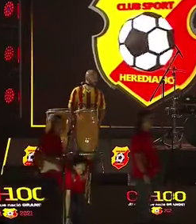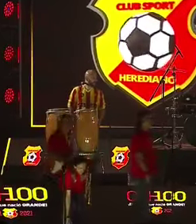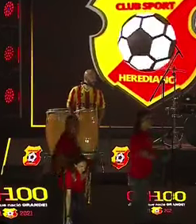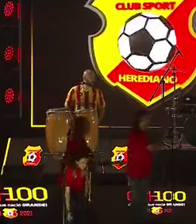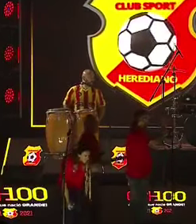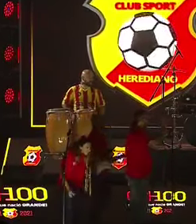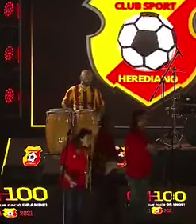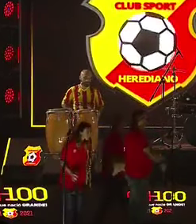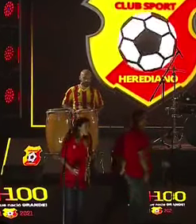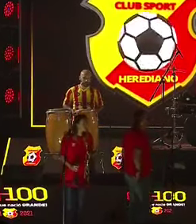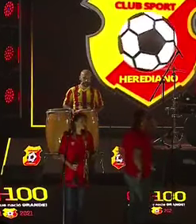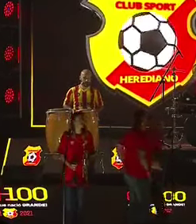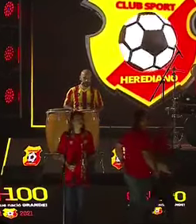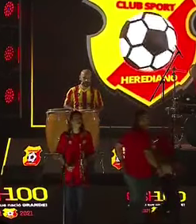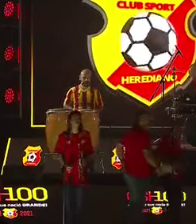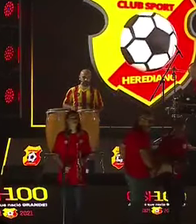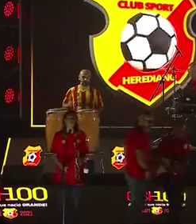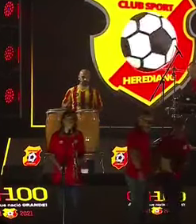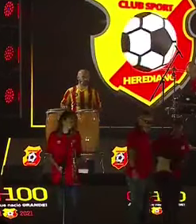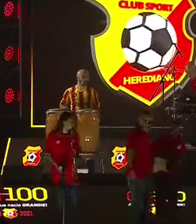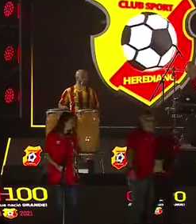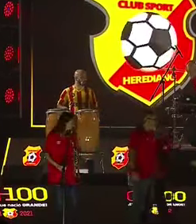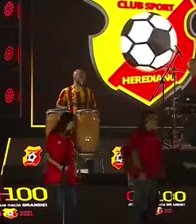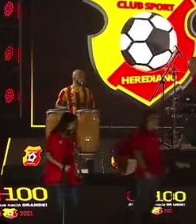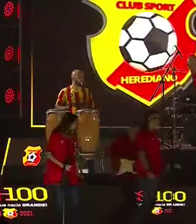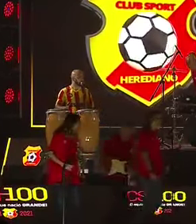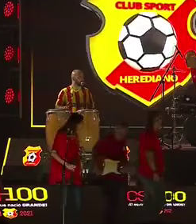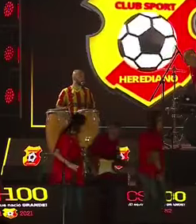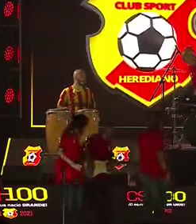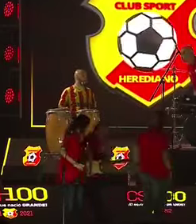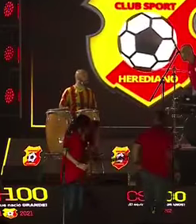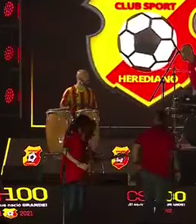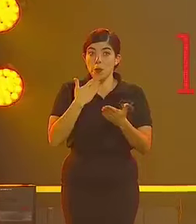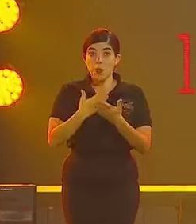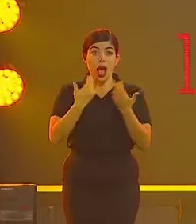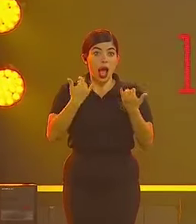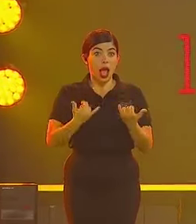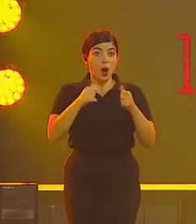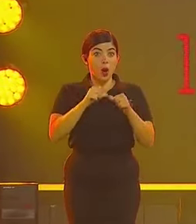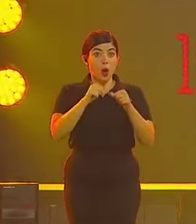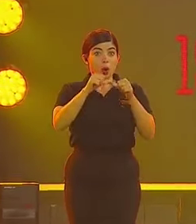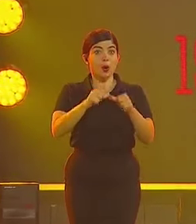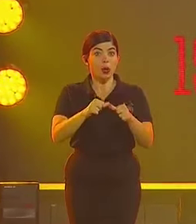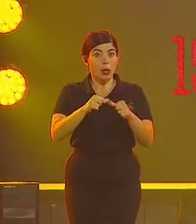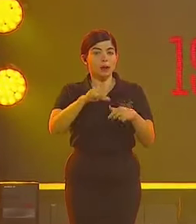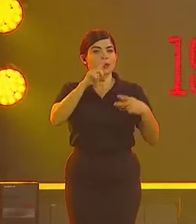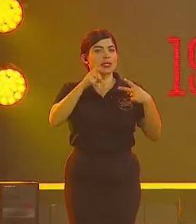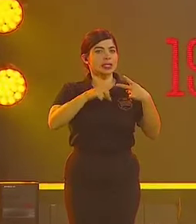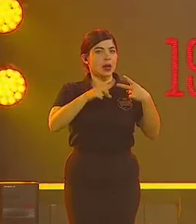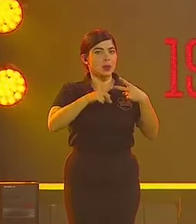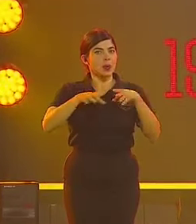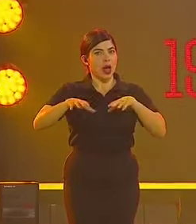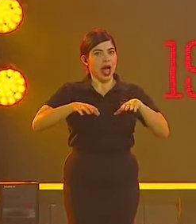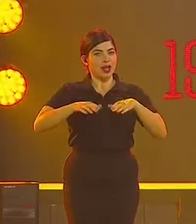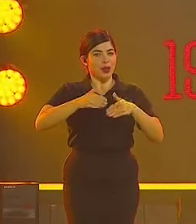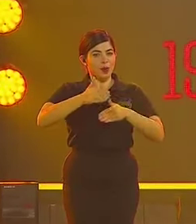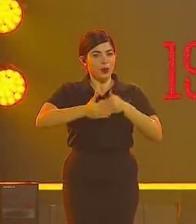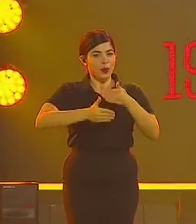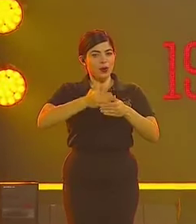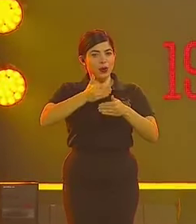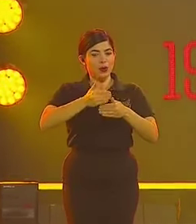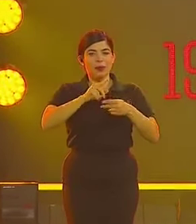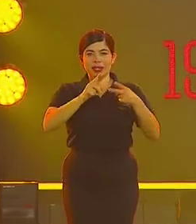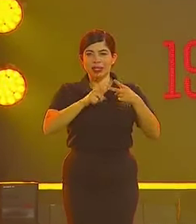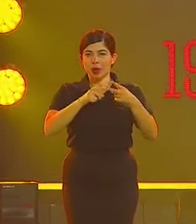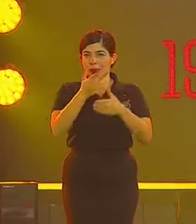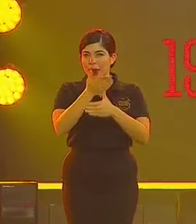esta celebración de los 100 años del Club Sport Herediano. Y bueno, vamos a continuar con el segundo acto protocolario, con la